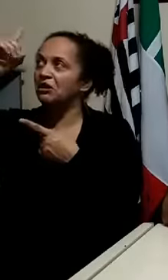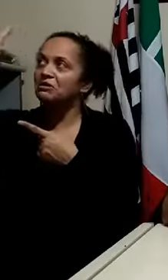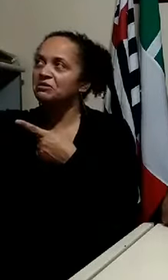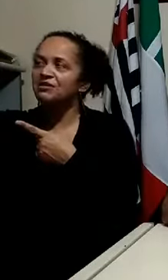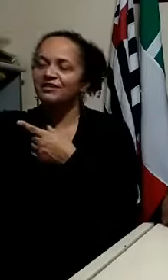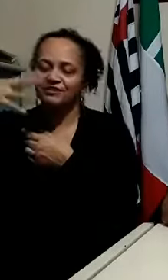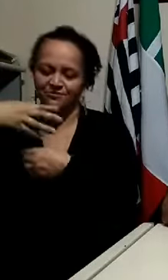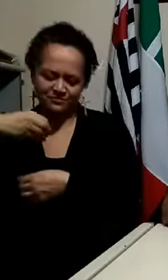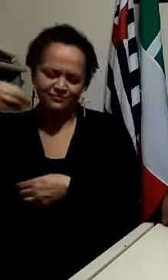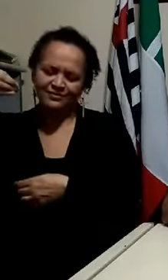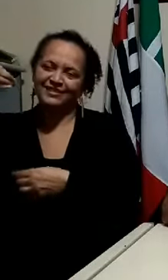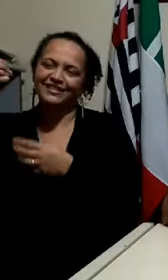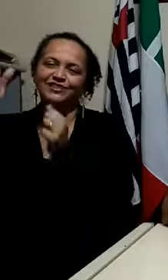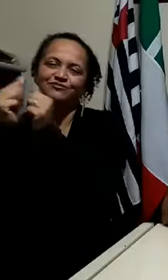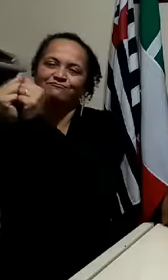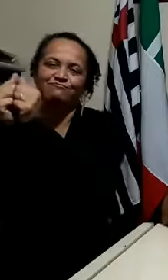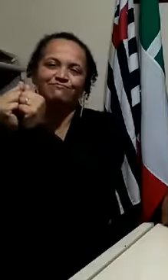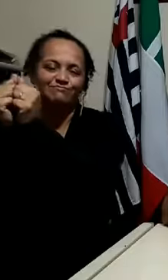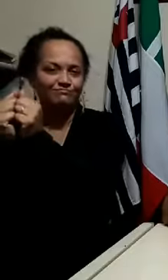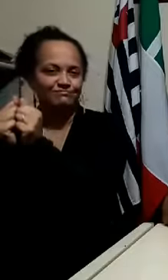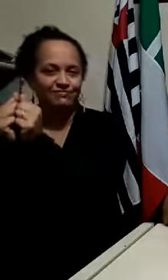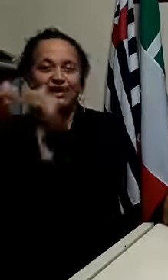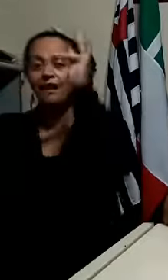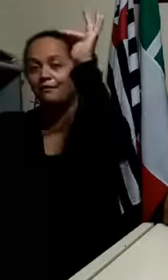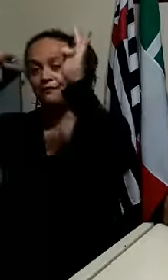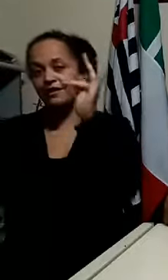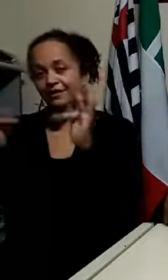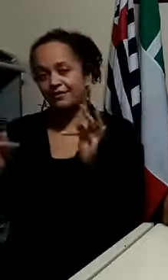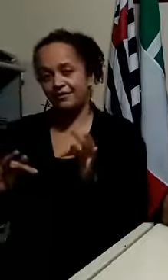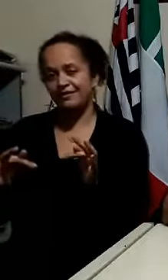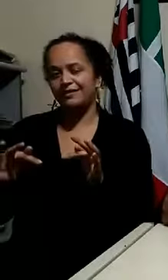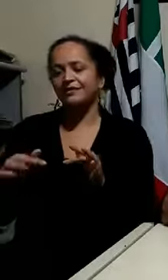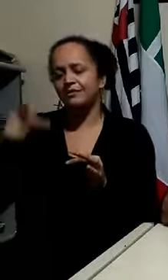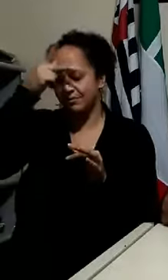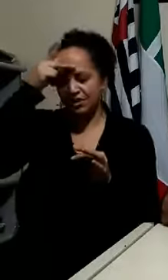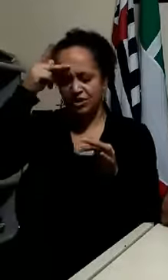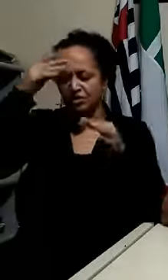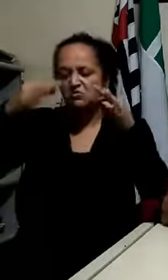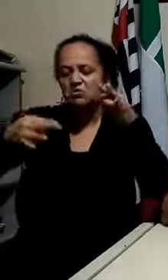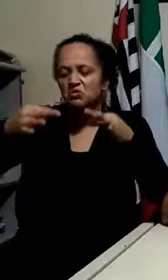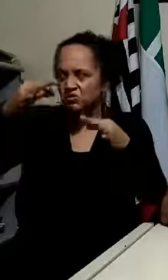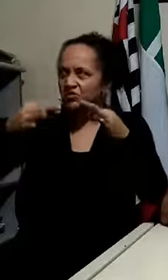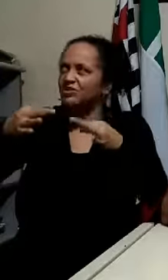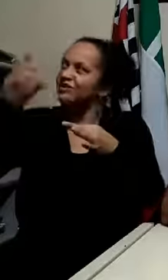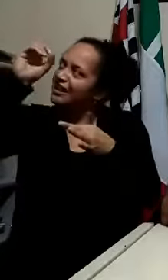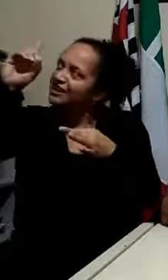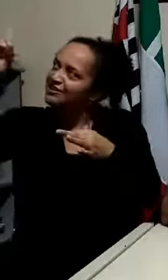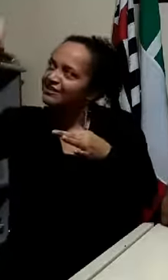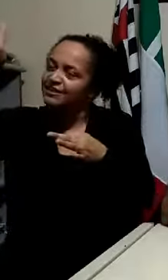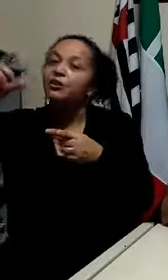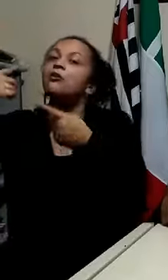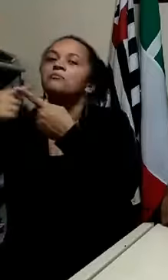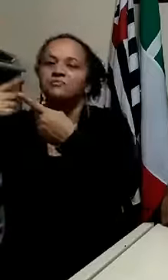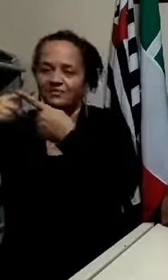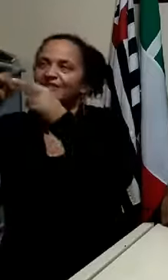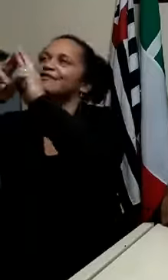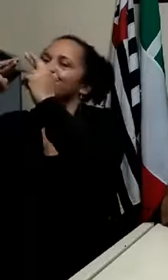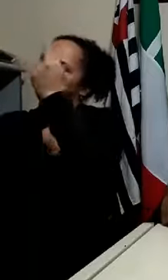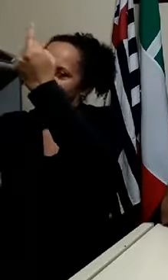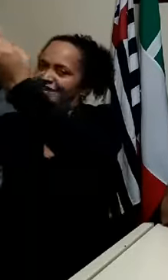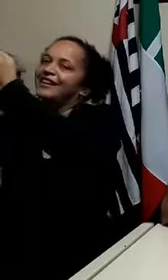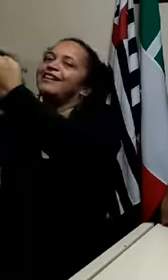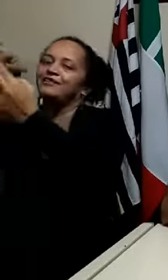da justiça, porque para eles pertence o reino de Deus. Aleluia! Olha